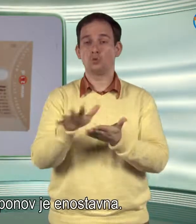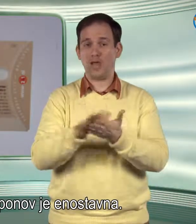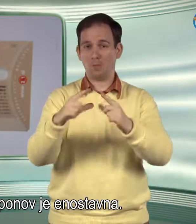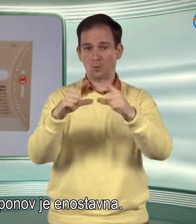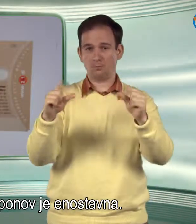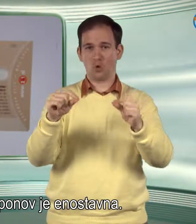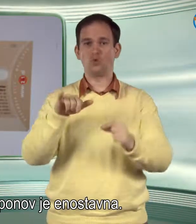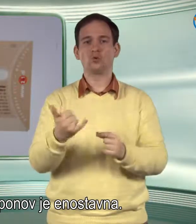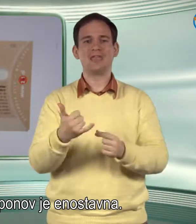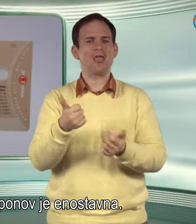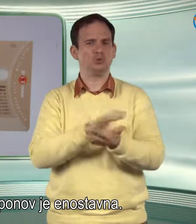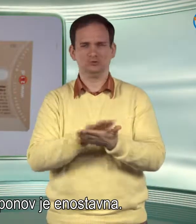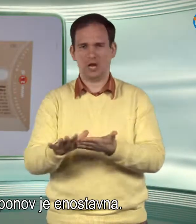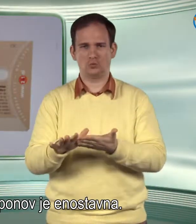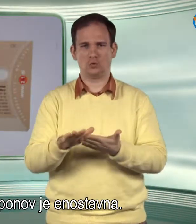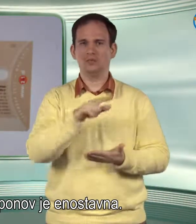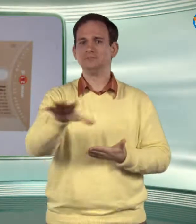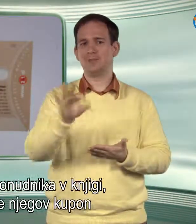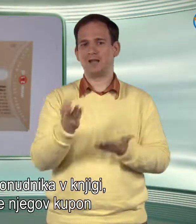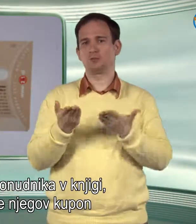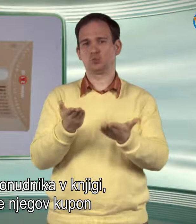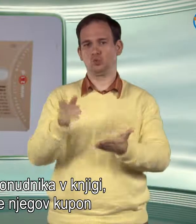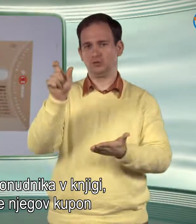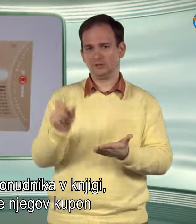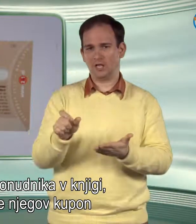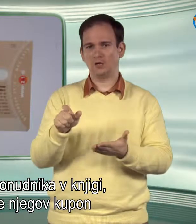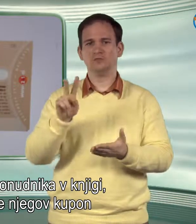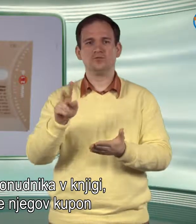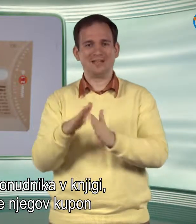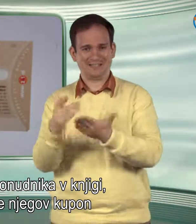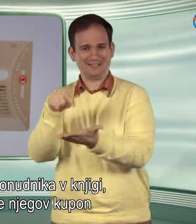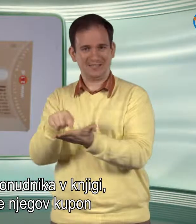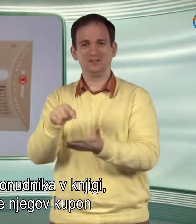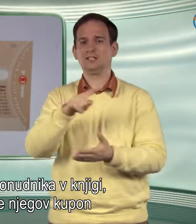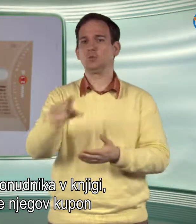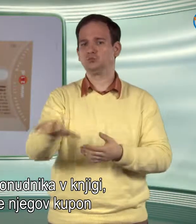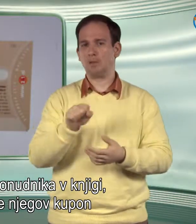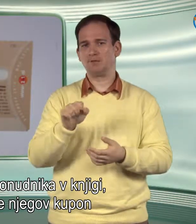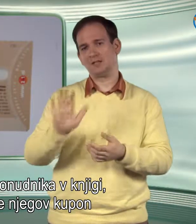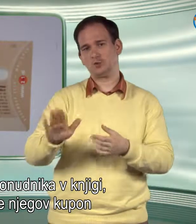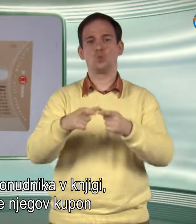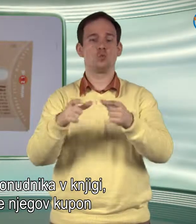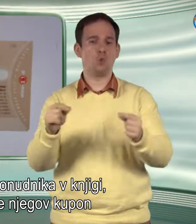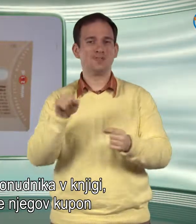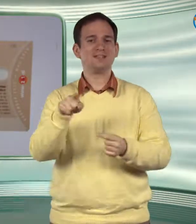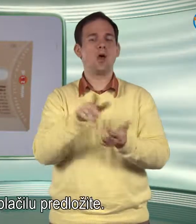Uporaba kuponov je enostavna. Izberite ponudnika v knjigi, vzemite njegov kupon in ga ob